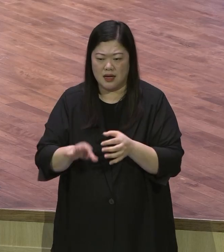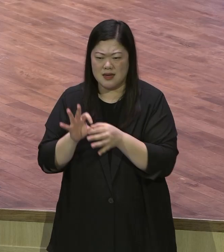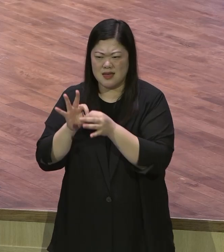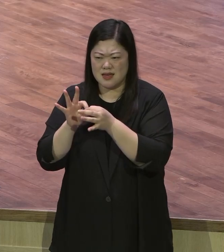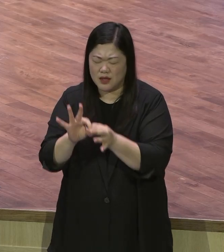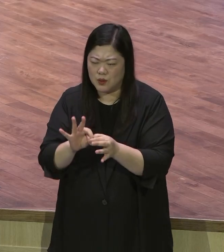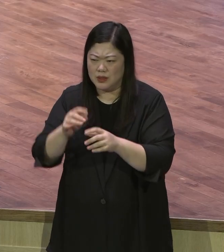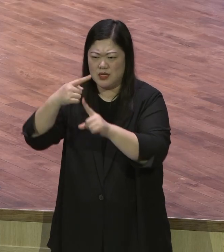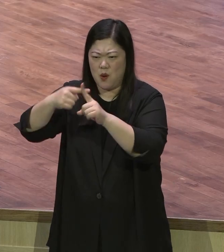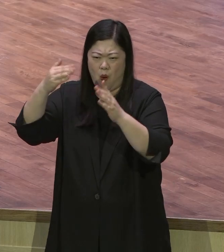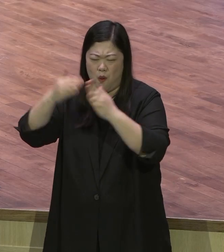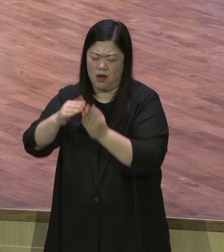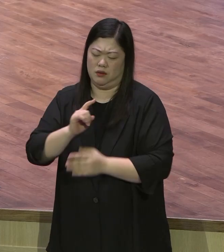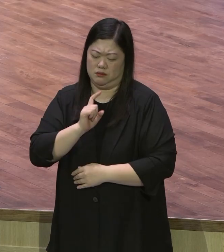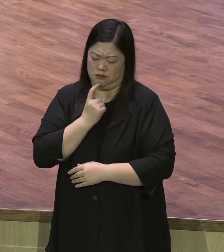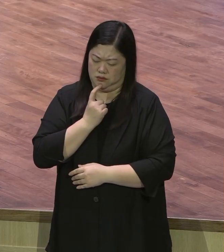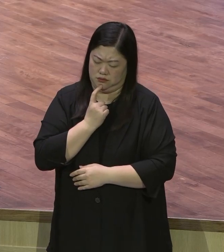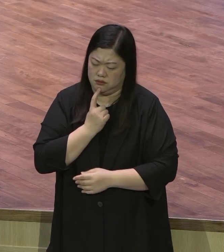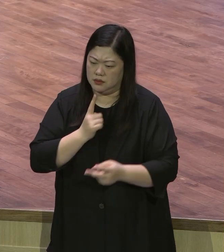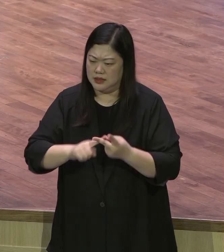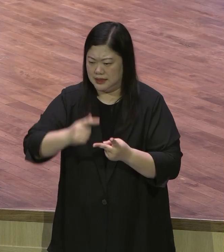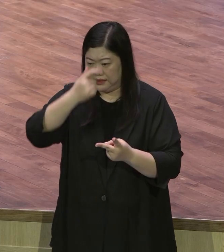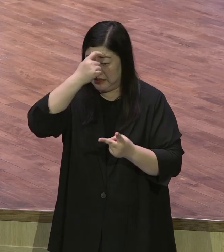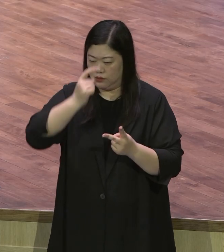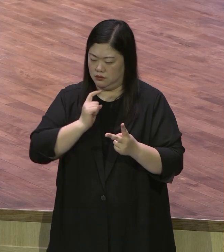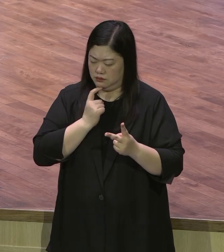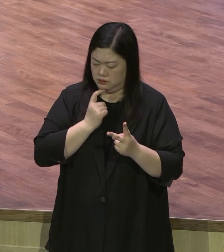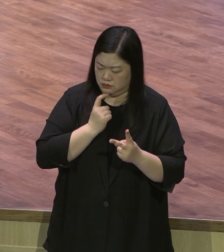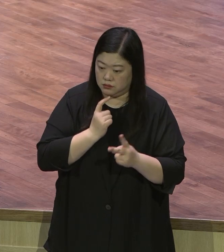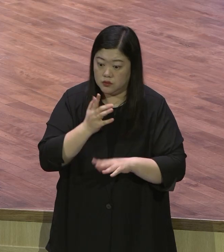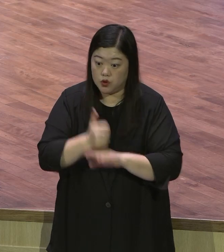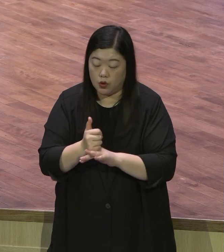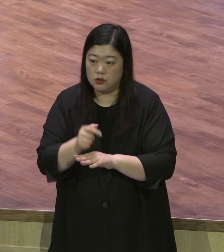시작해서 완전히 더 큰 은혜 받고 있어요.